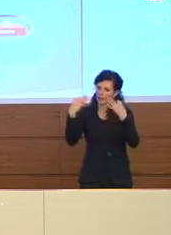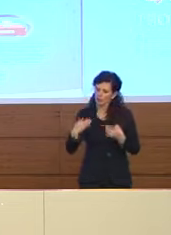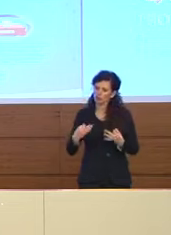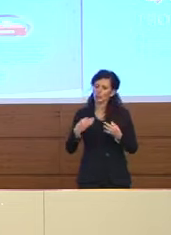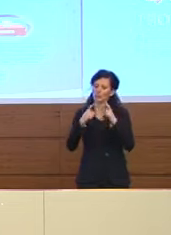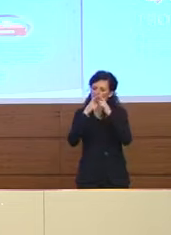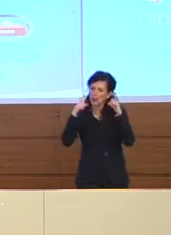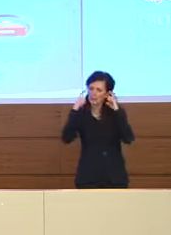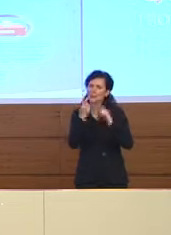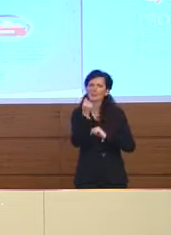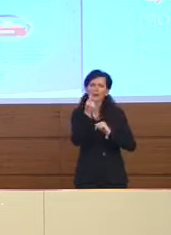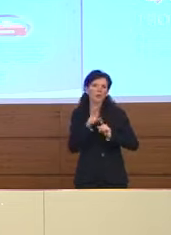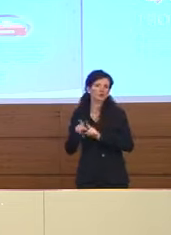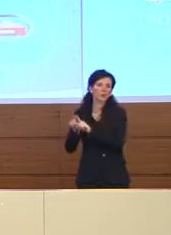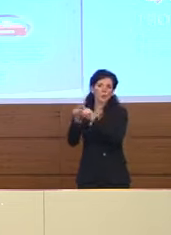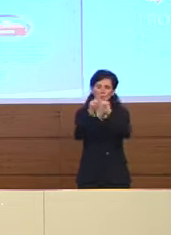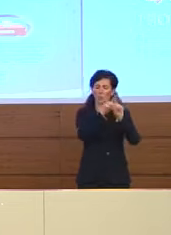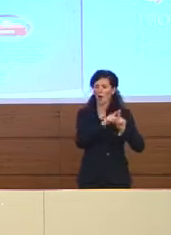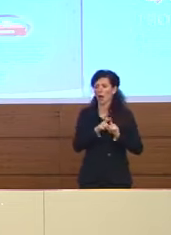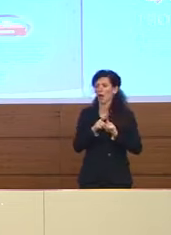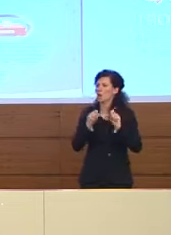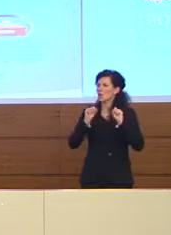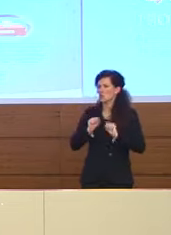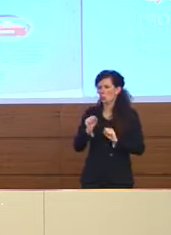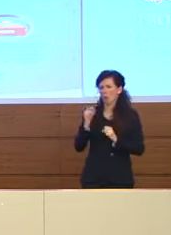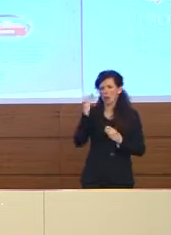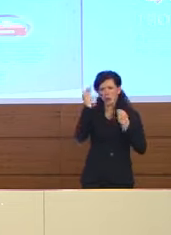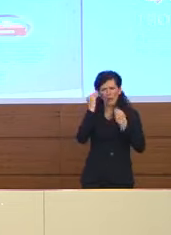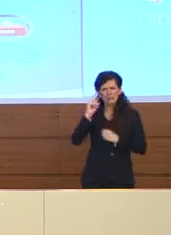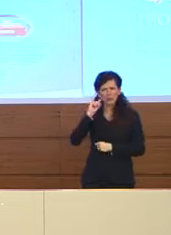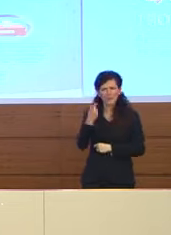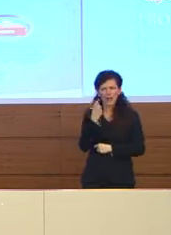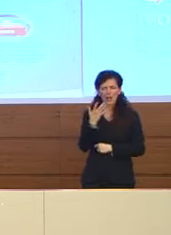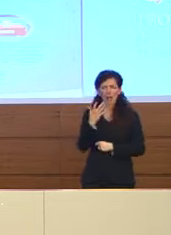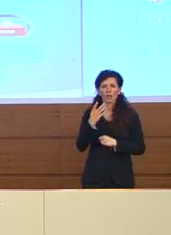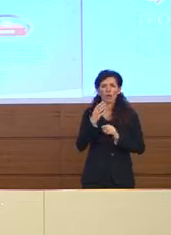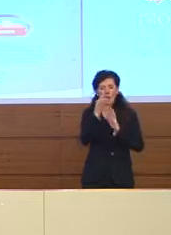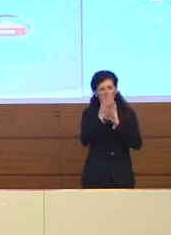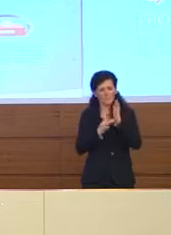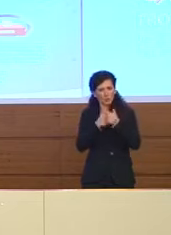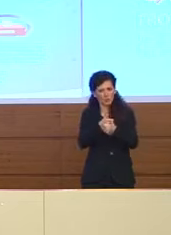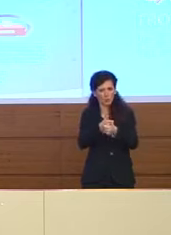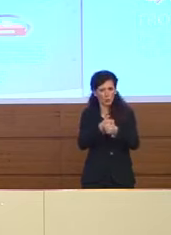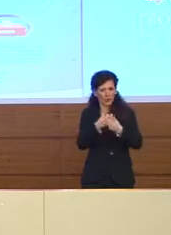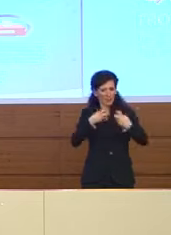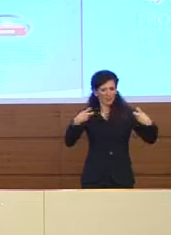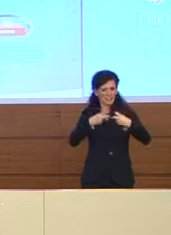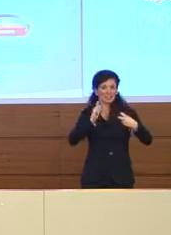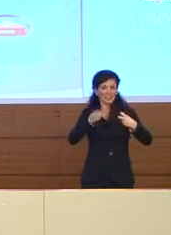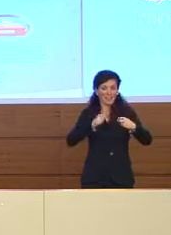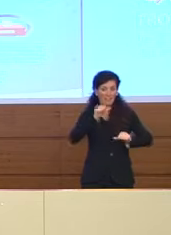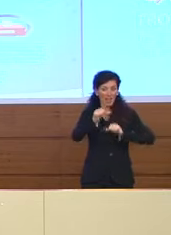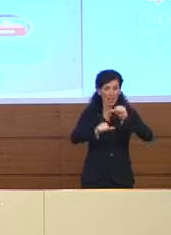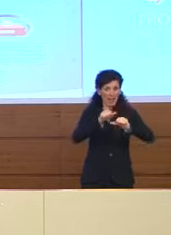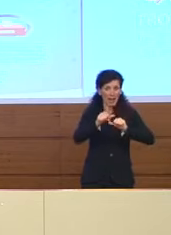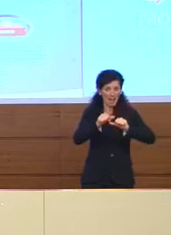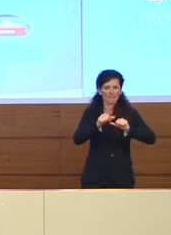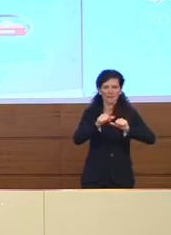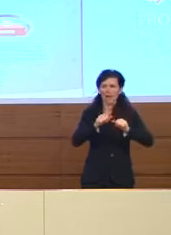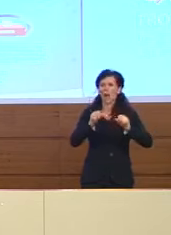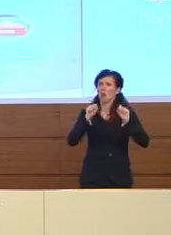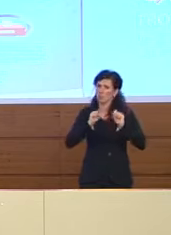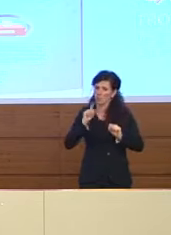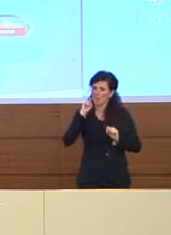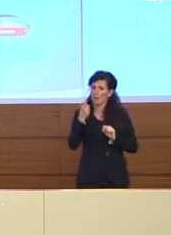prima dell'allentamento delle misure debba esserci un prezzo fissato su tutto il